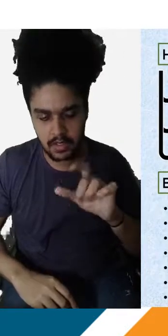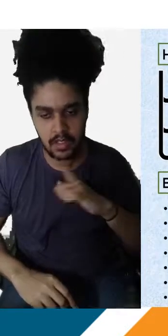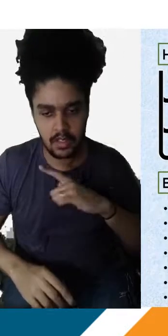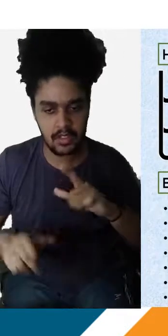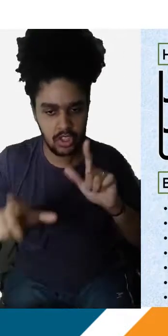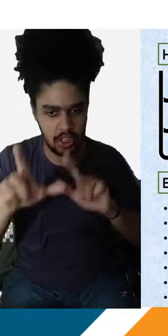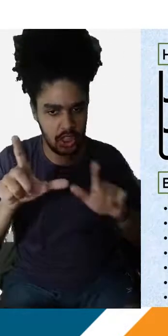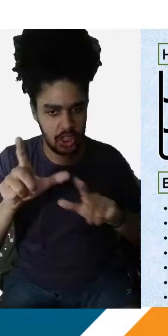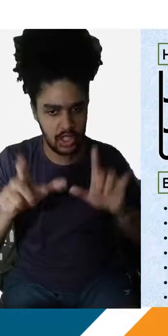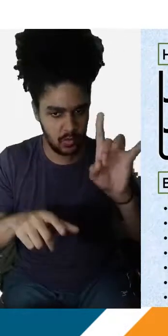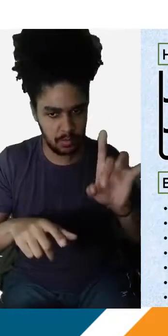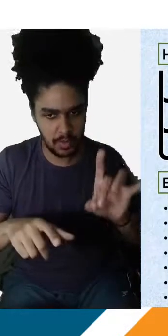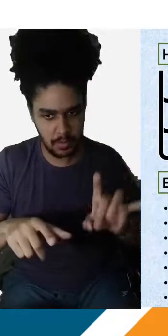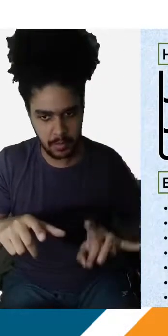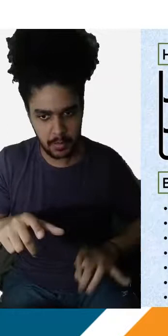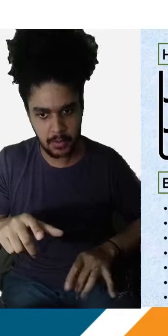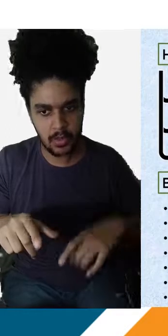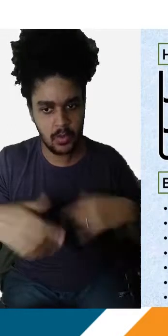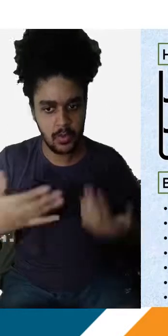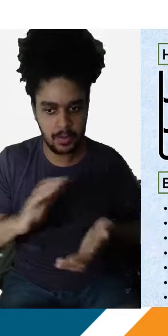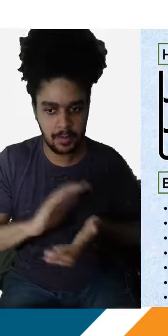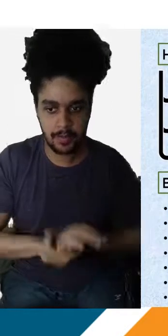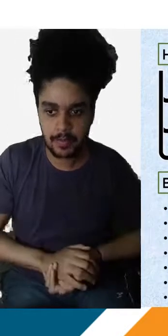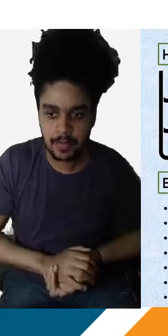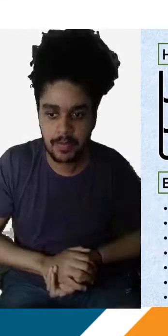quais são as bacias.